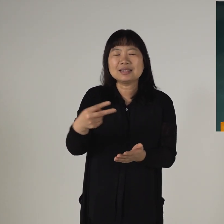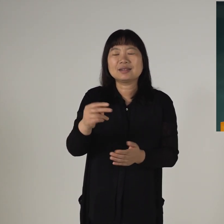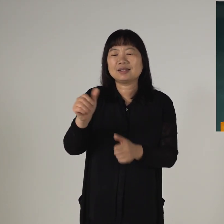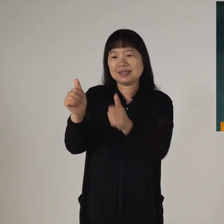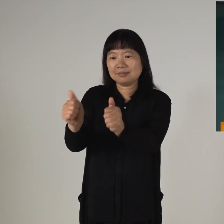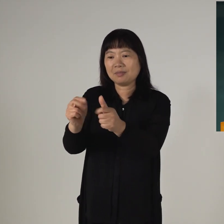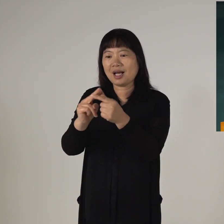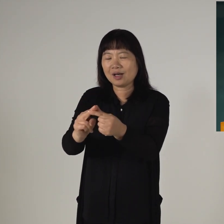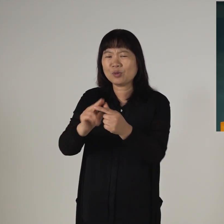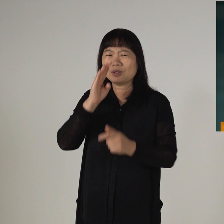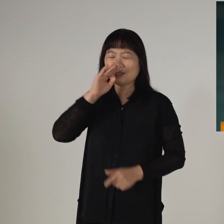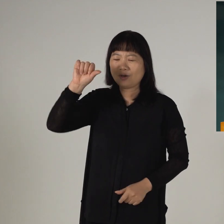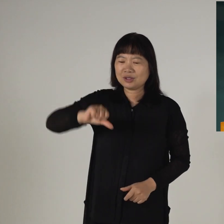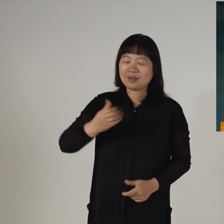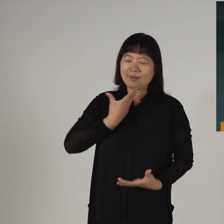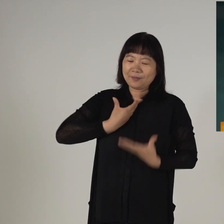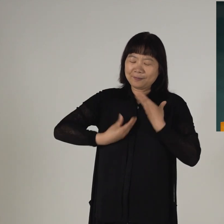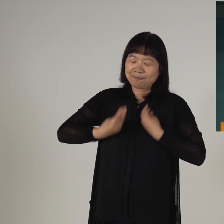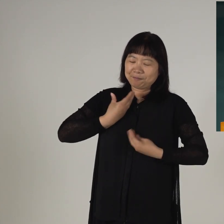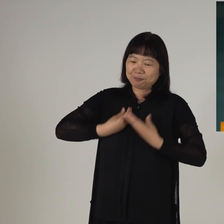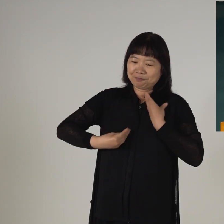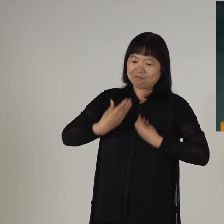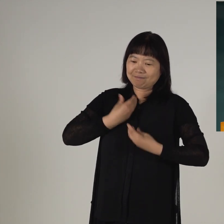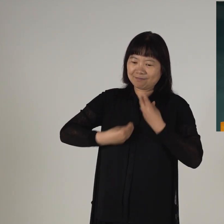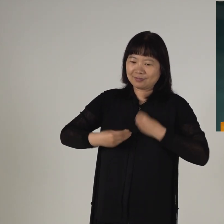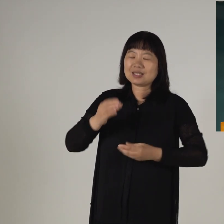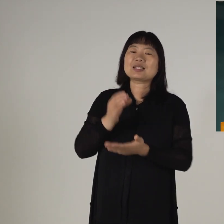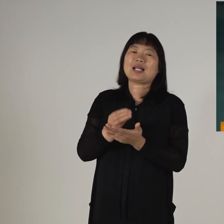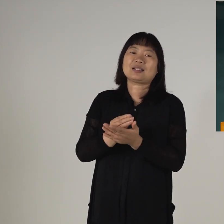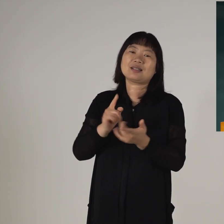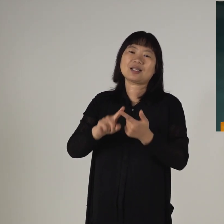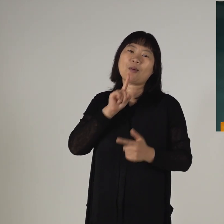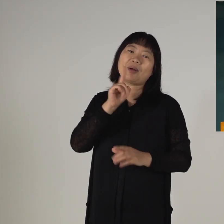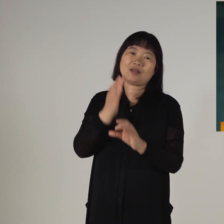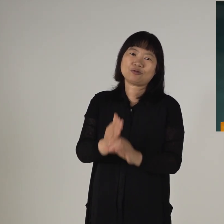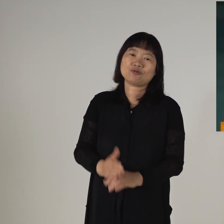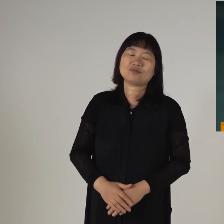저주를 마셔야 되는 잔을 얘기합니다.